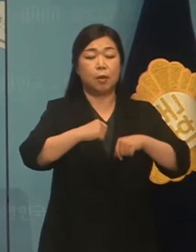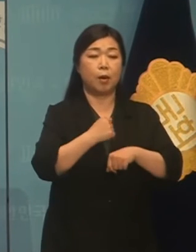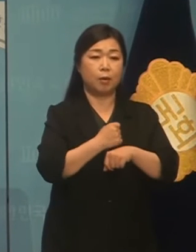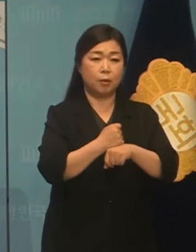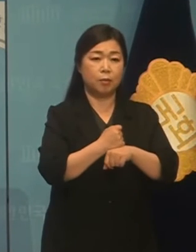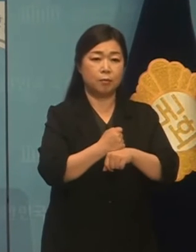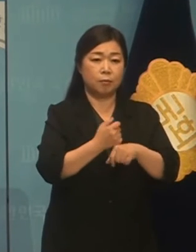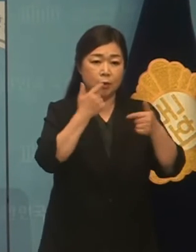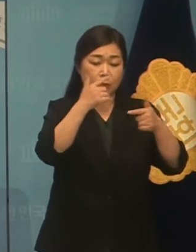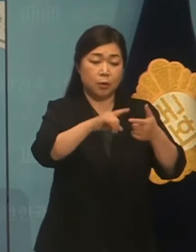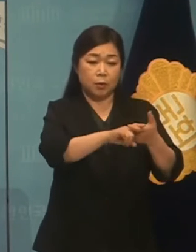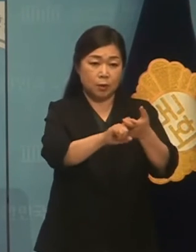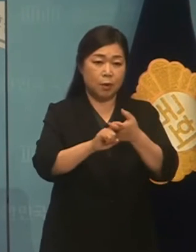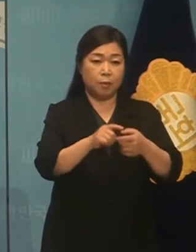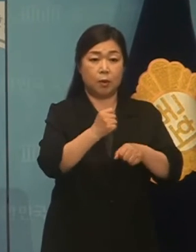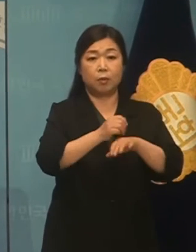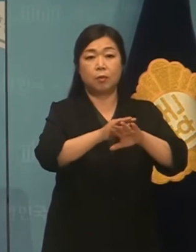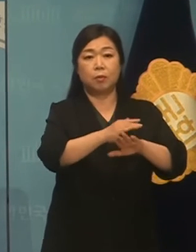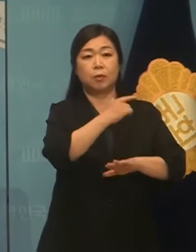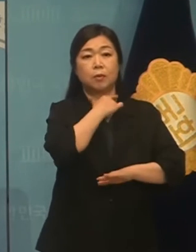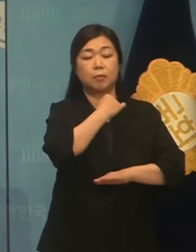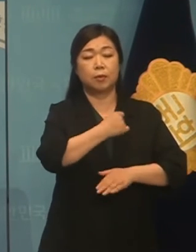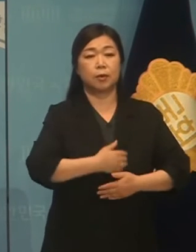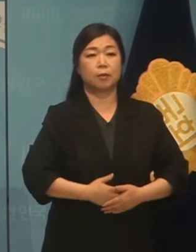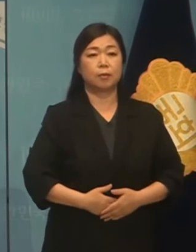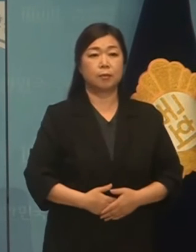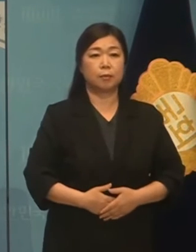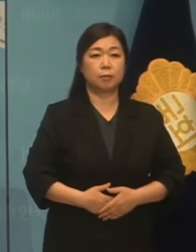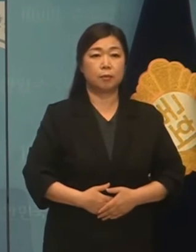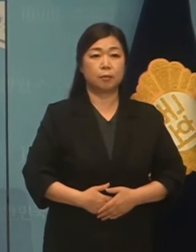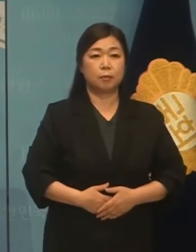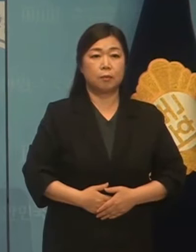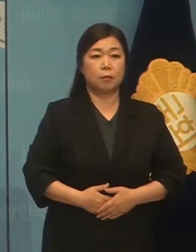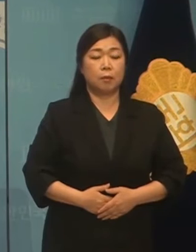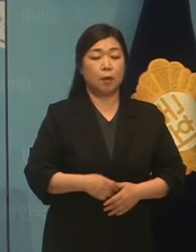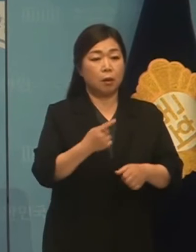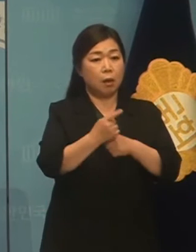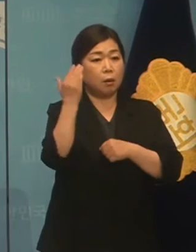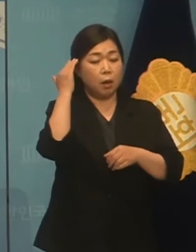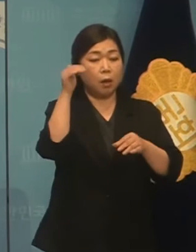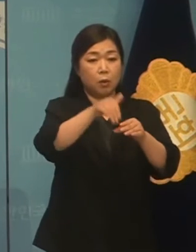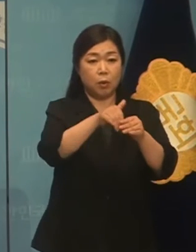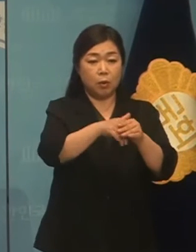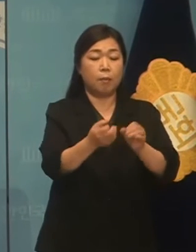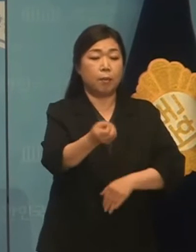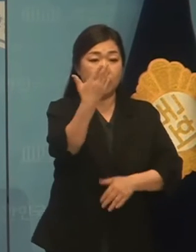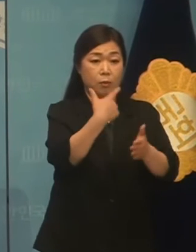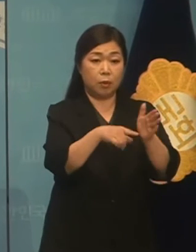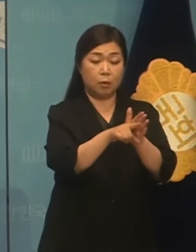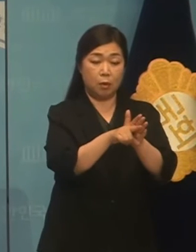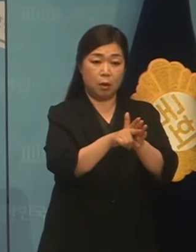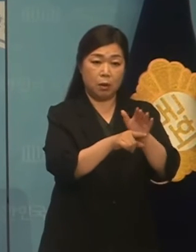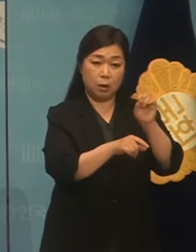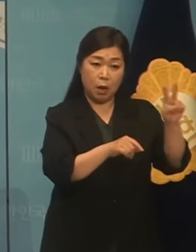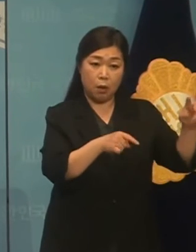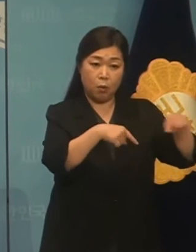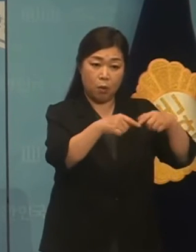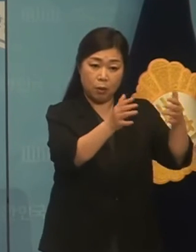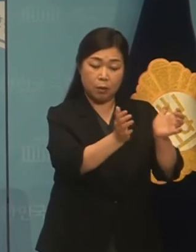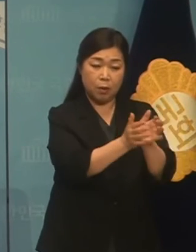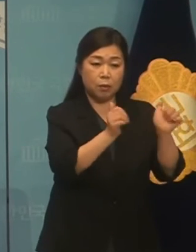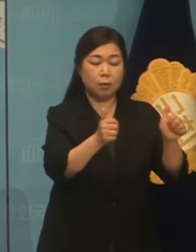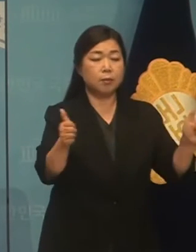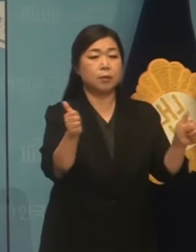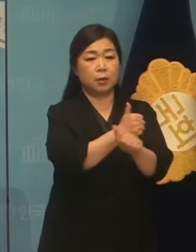견실한 국민정당을 만들 것입니다. 내년 대선에서 필승하기 위해서는 범야권이 정권